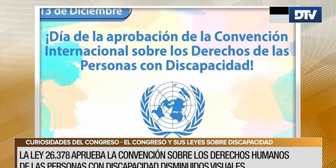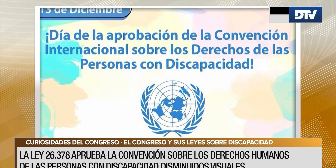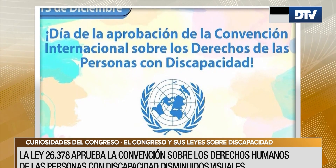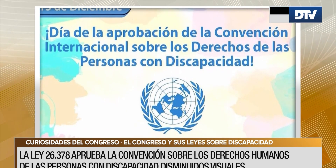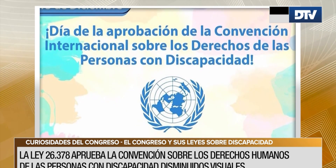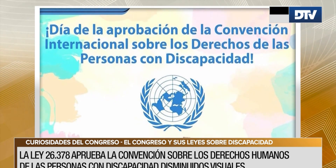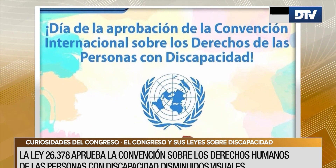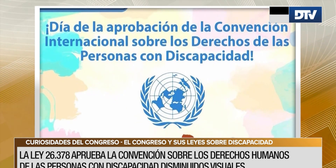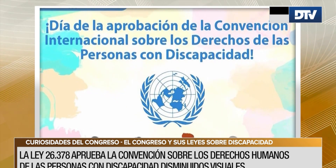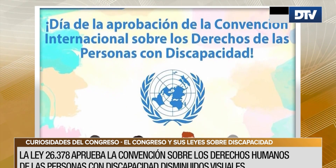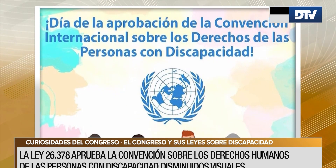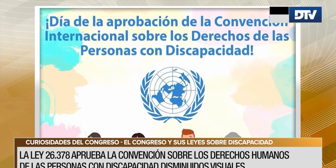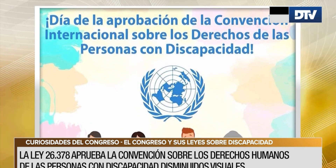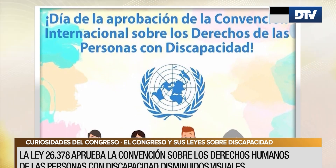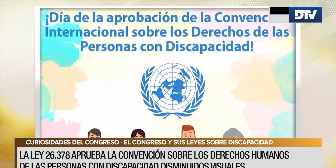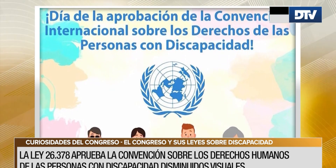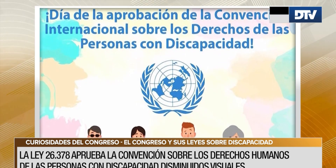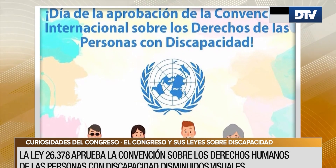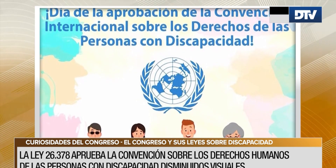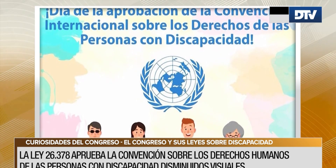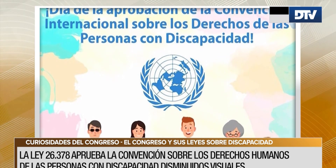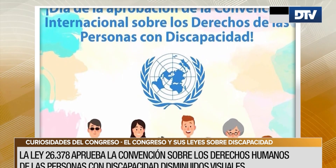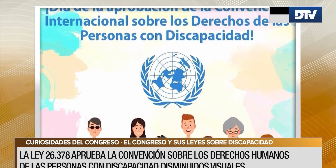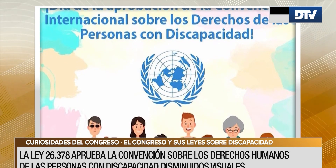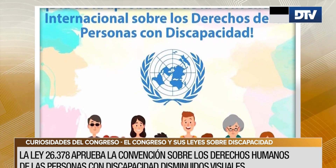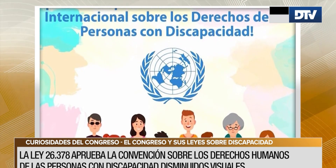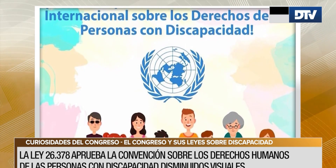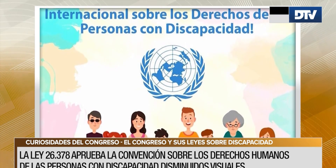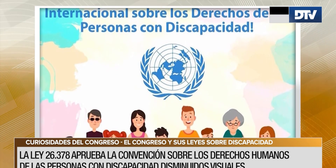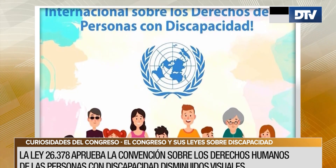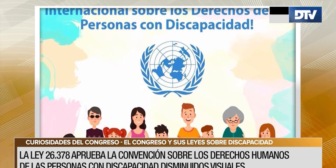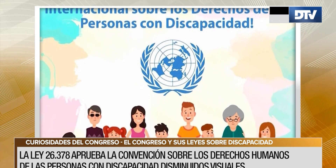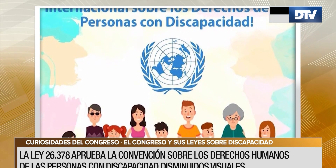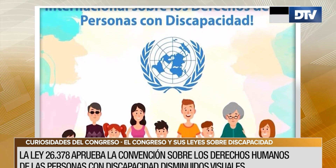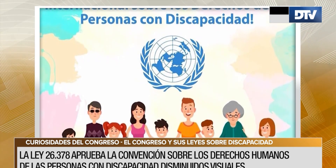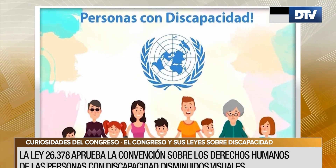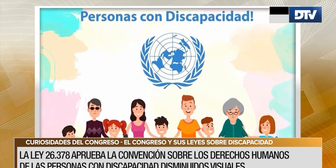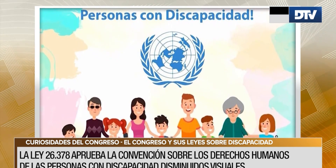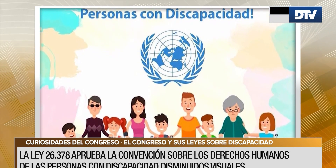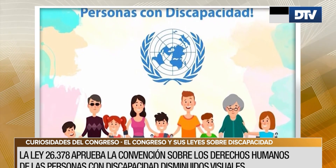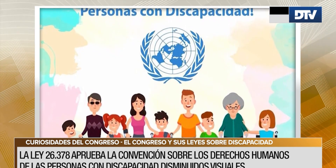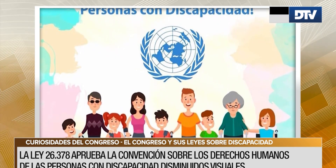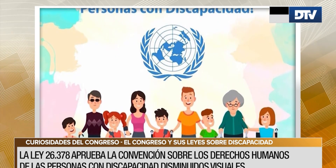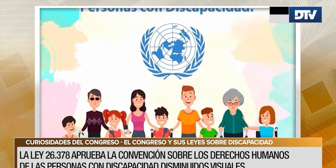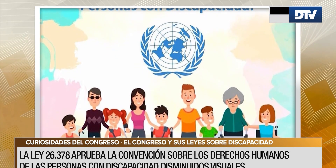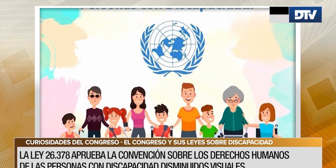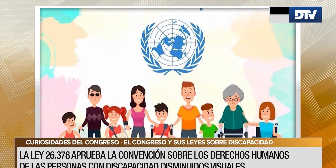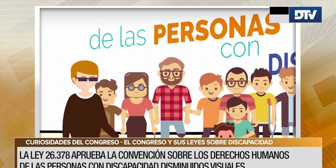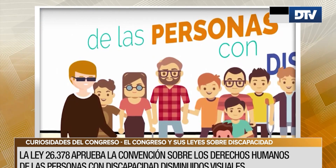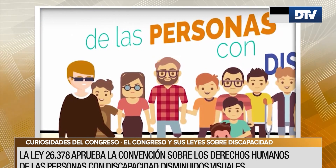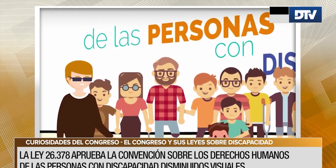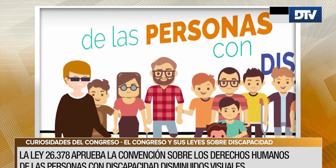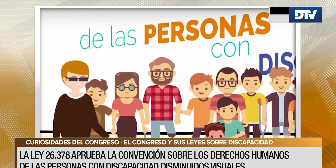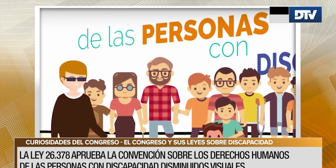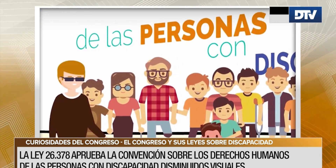así un instrumento internacional de derechos humanos de las Naciones Unidas para proteger y garantizar el pleno disfrute